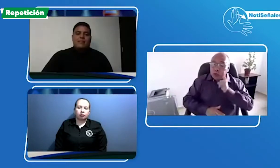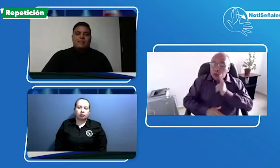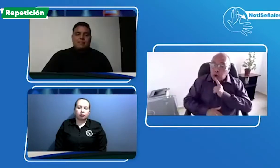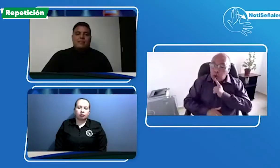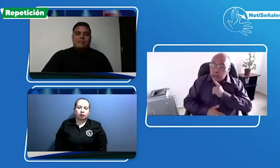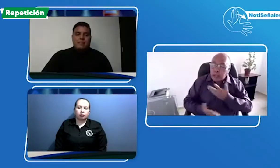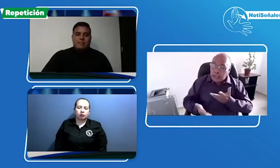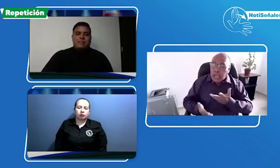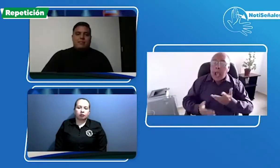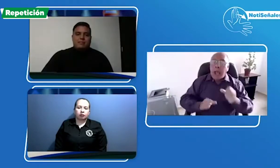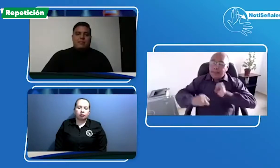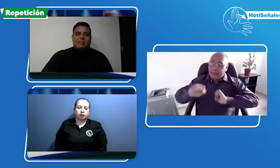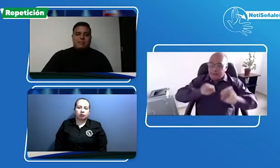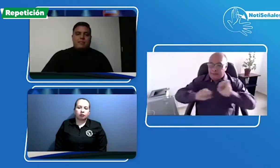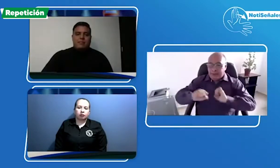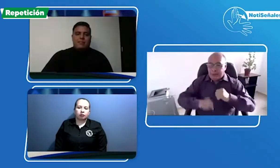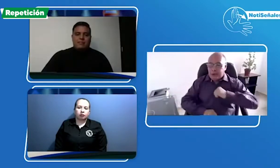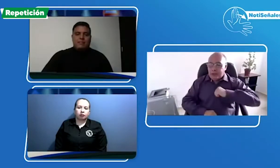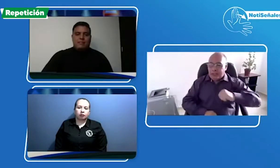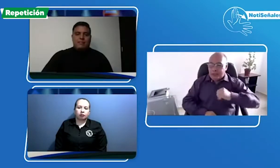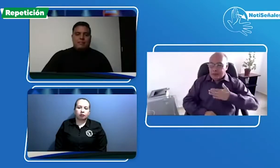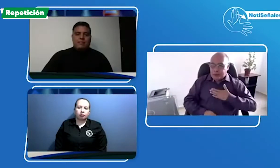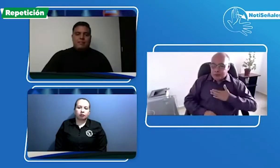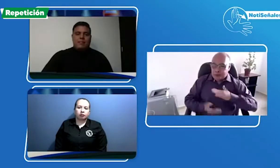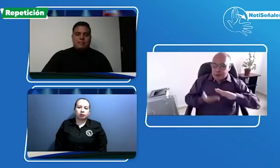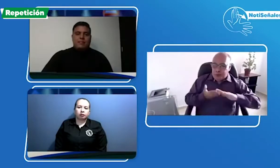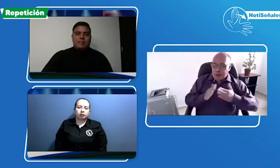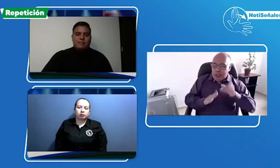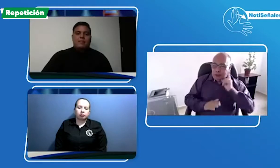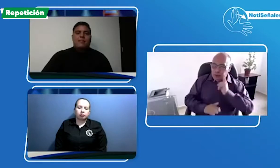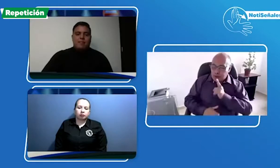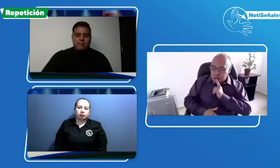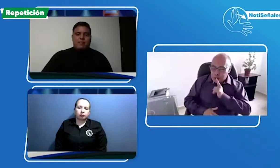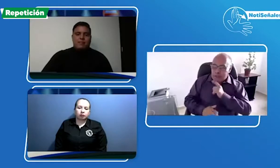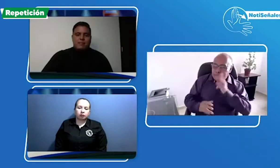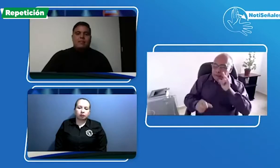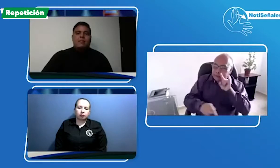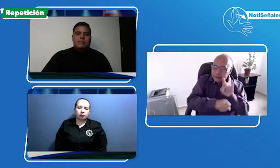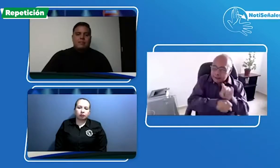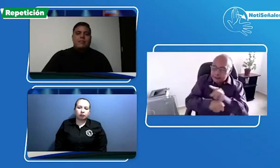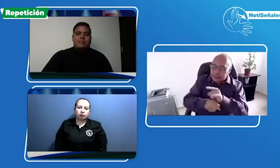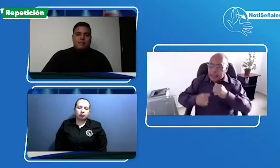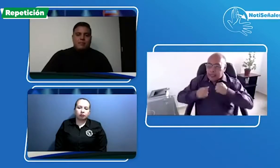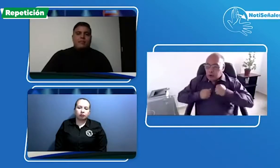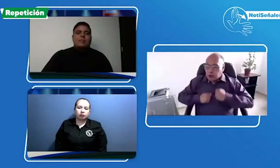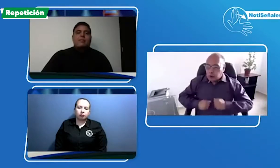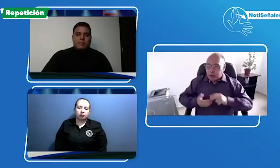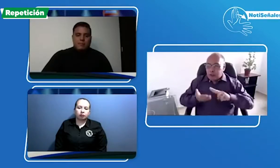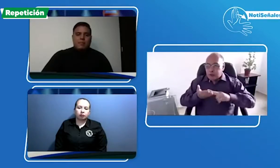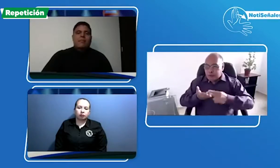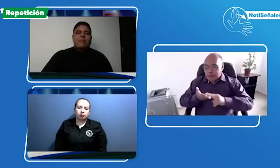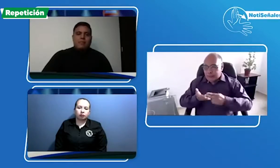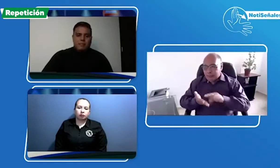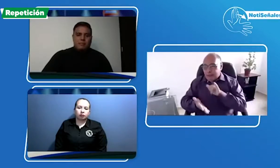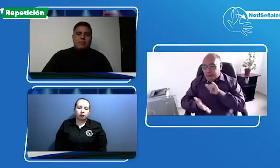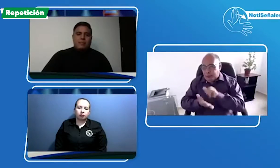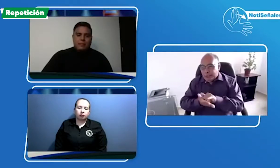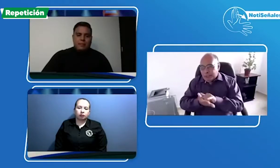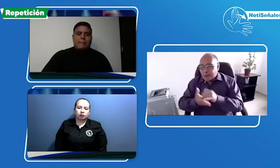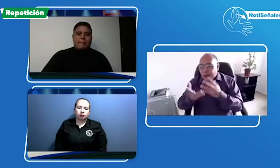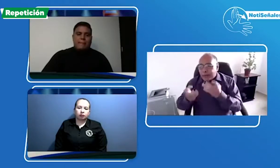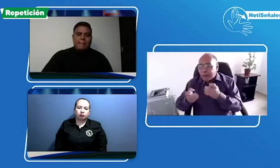defiendan sus derechos, su trabajo y que nosotros como comunidad sorda pues también defendamos